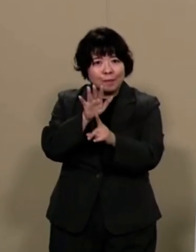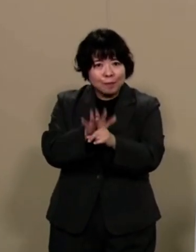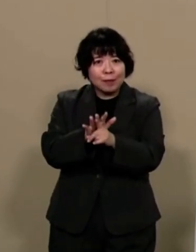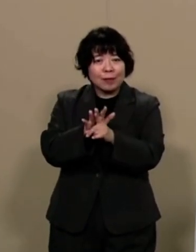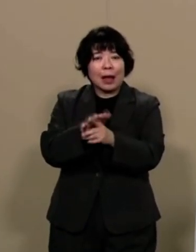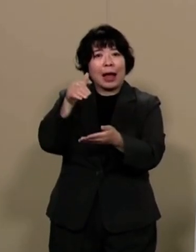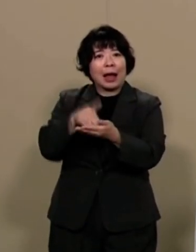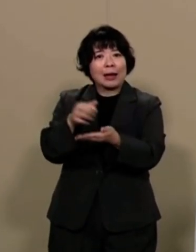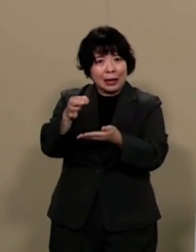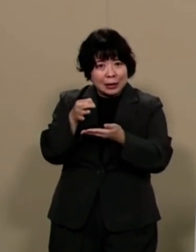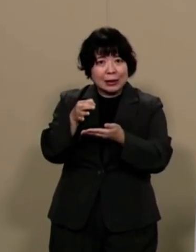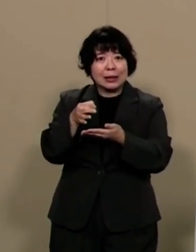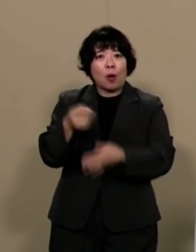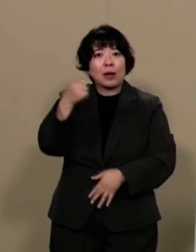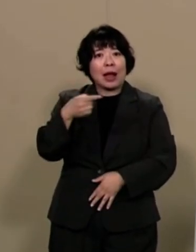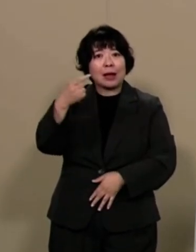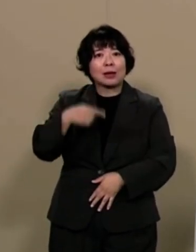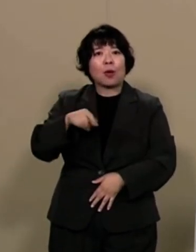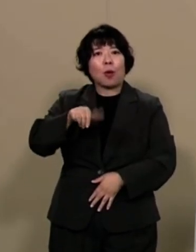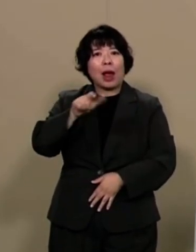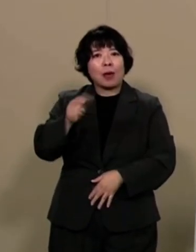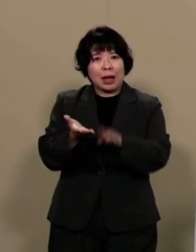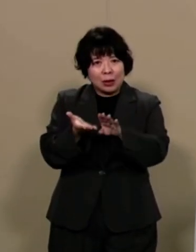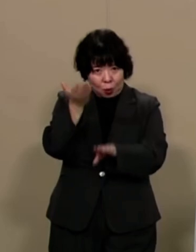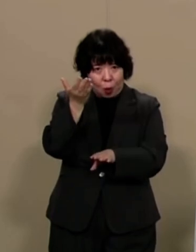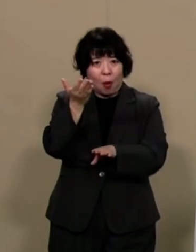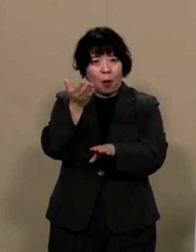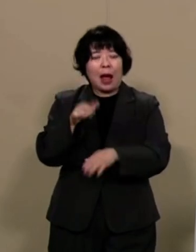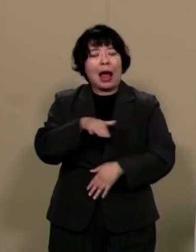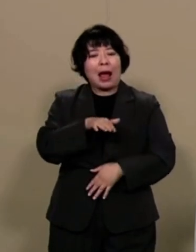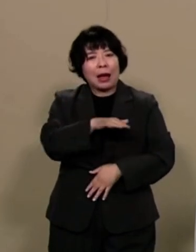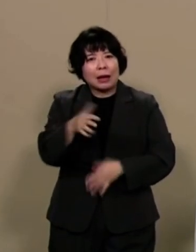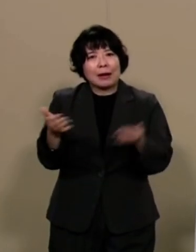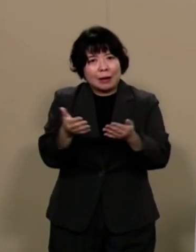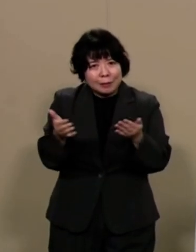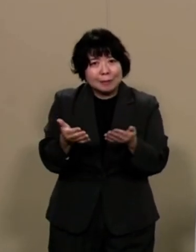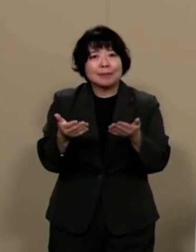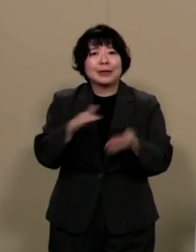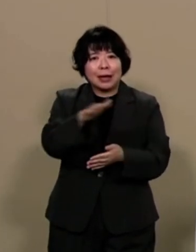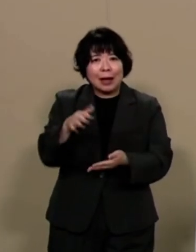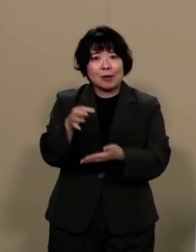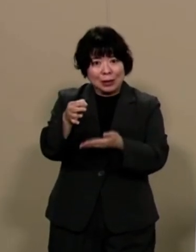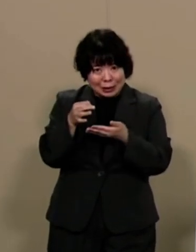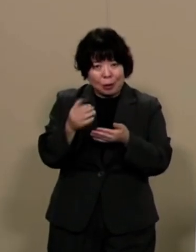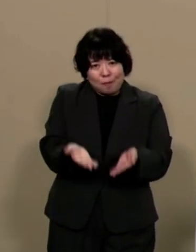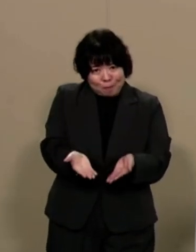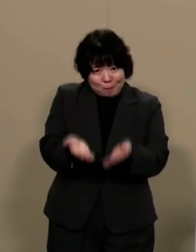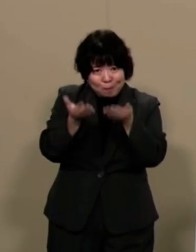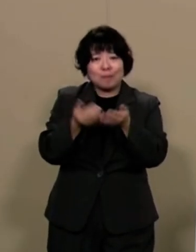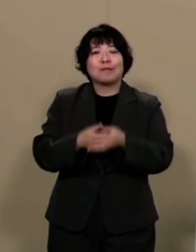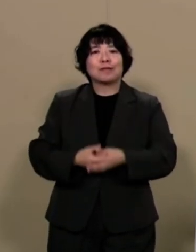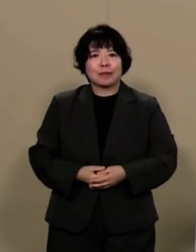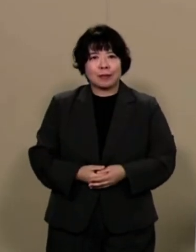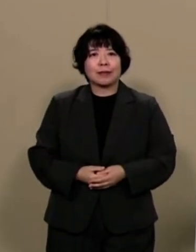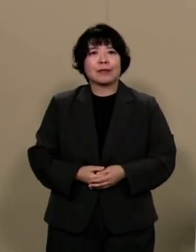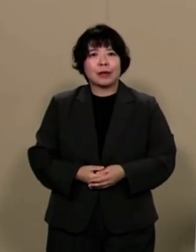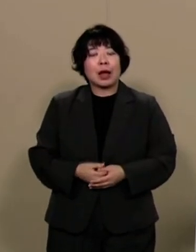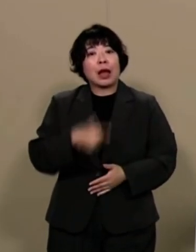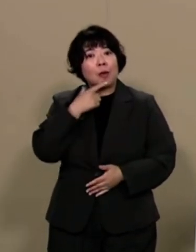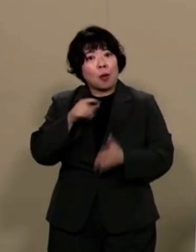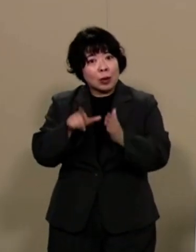1500円以上にし働く皆さんの賃金を底上げします希望すれば